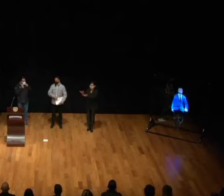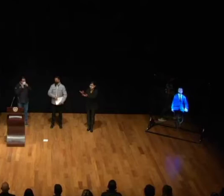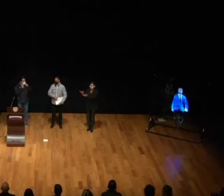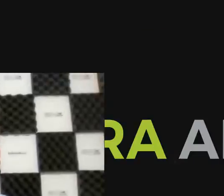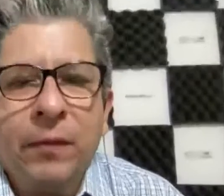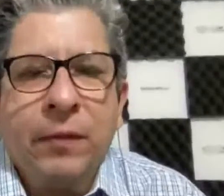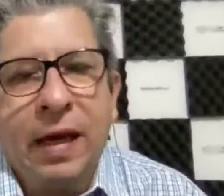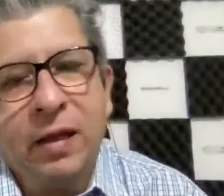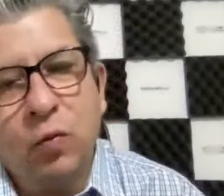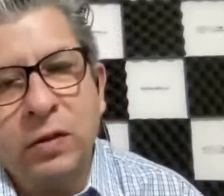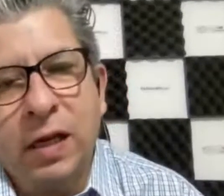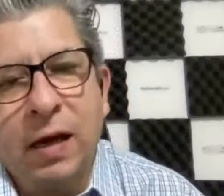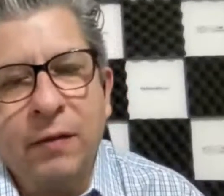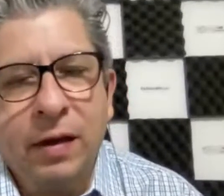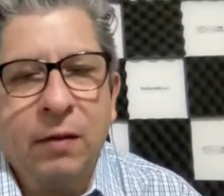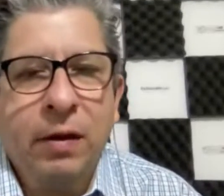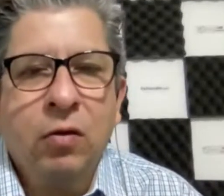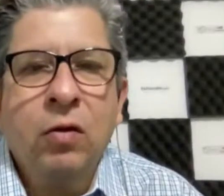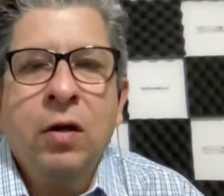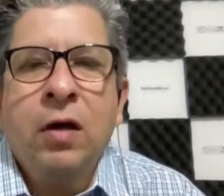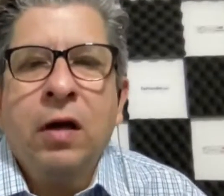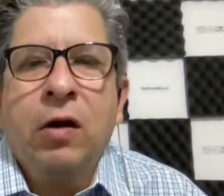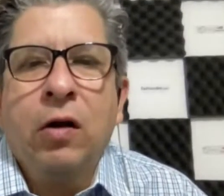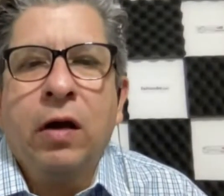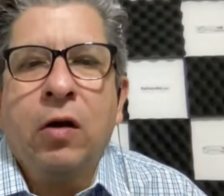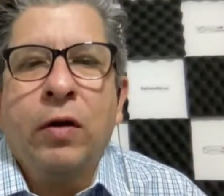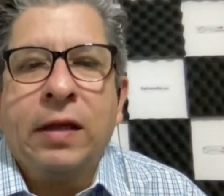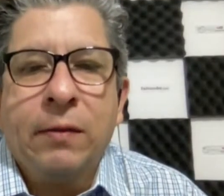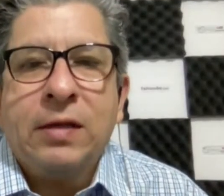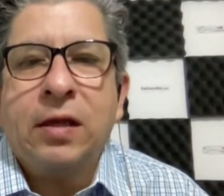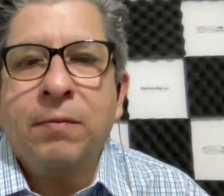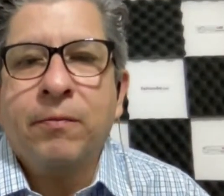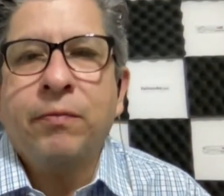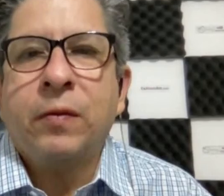que él, ya después del evento,